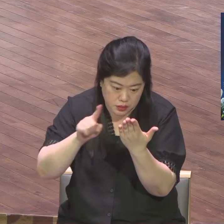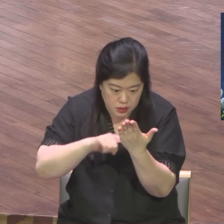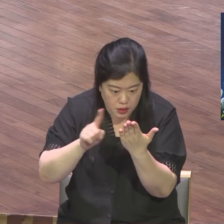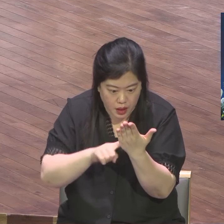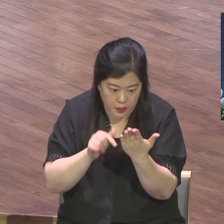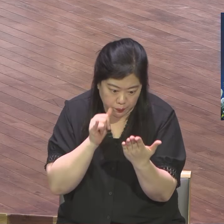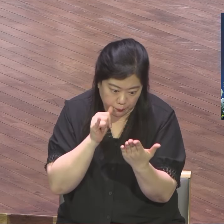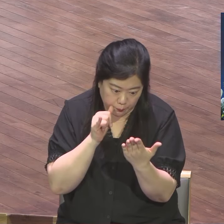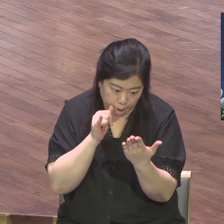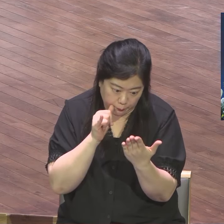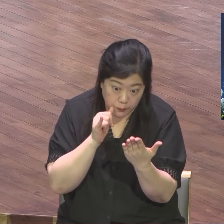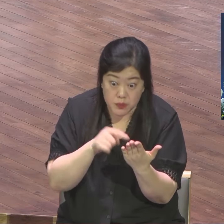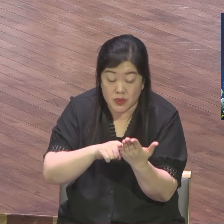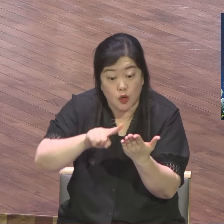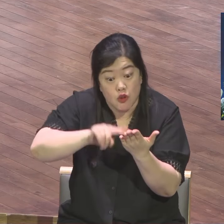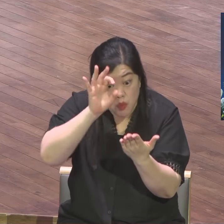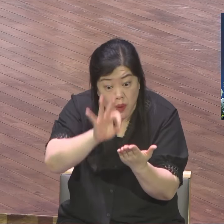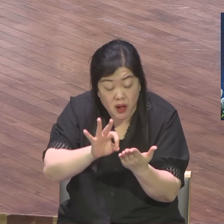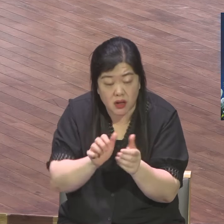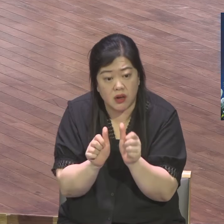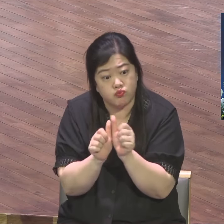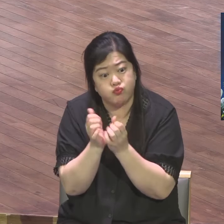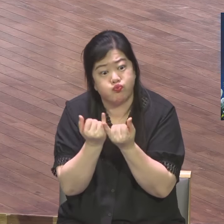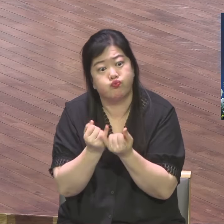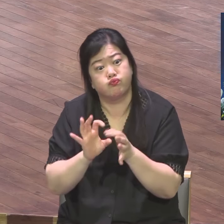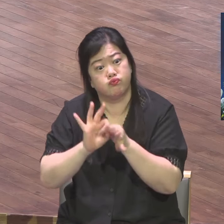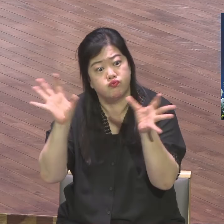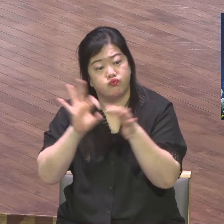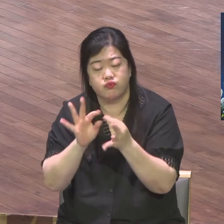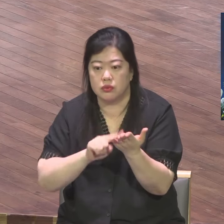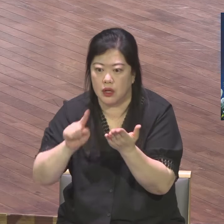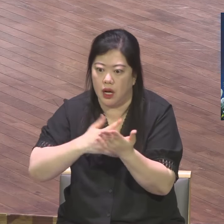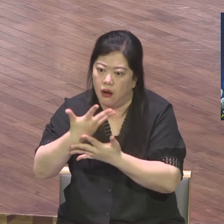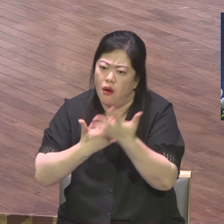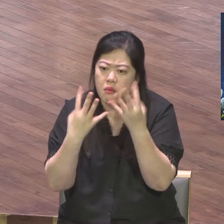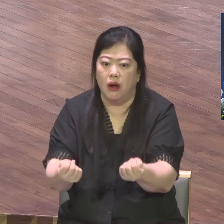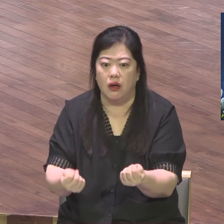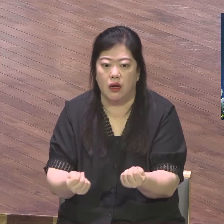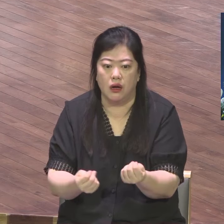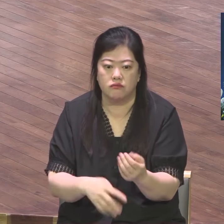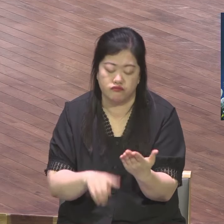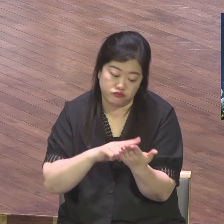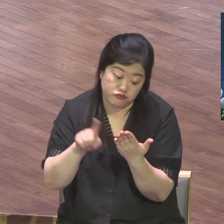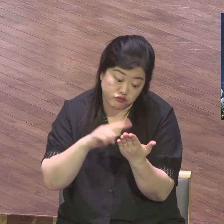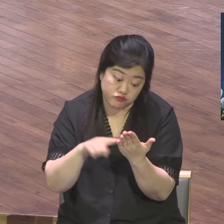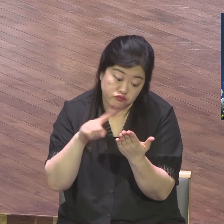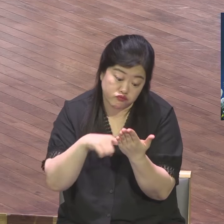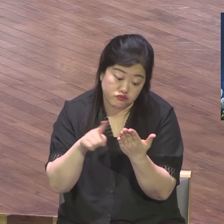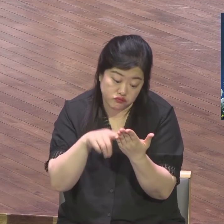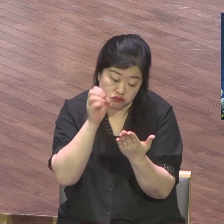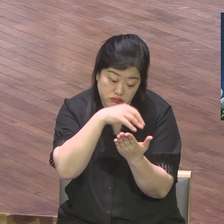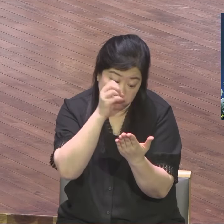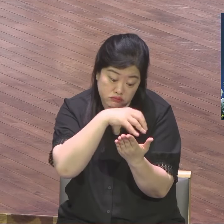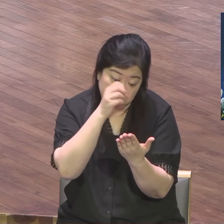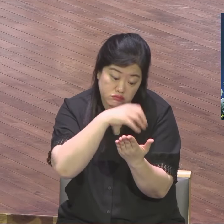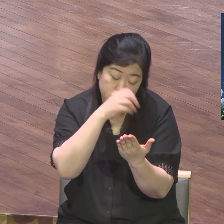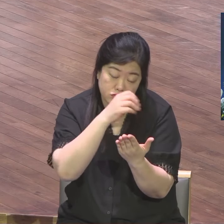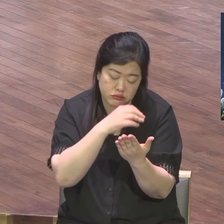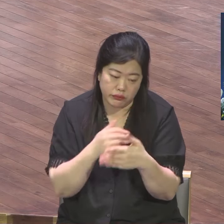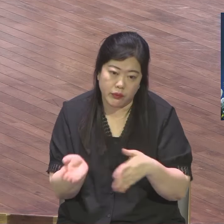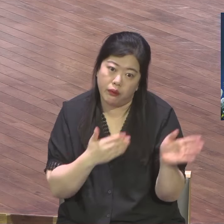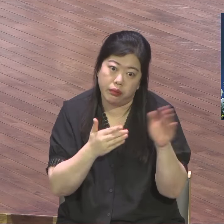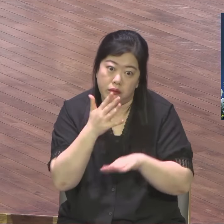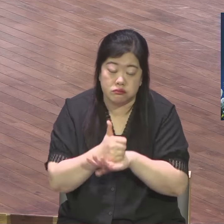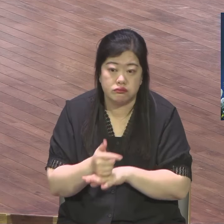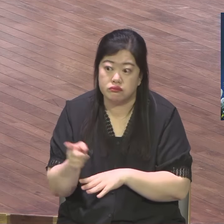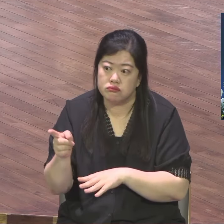유튜브 보면 동성애 비롯해서 비성경적 진리 그럴듯하게 천번 뉴에이지에서 다